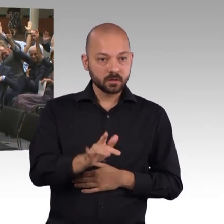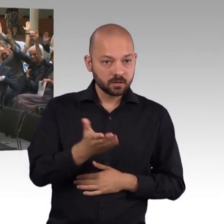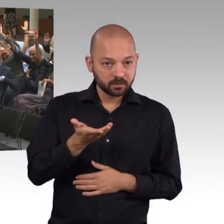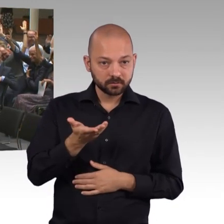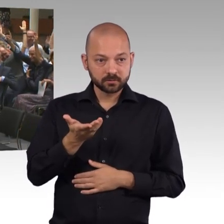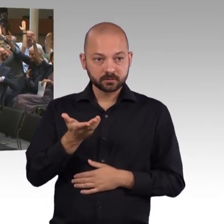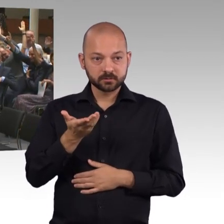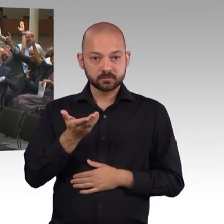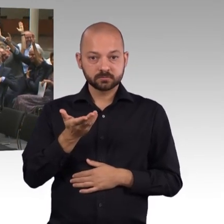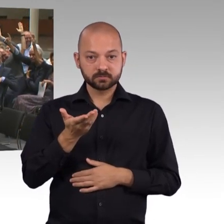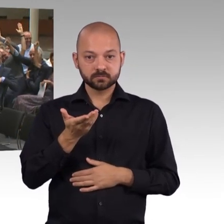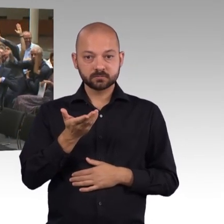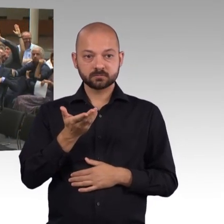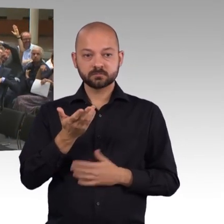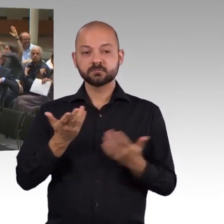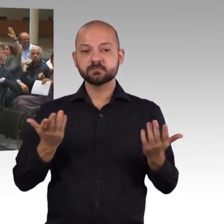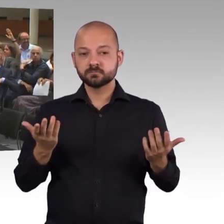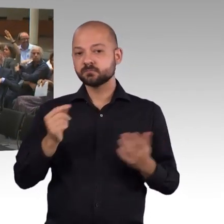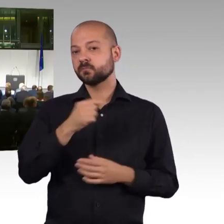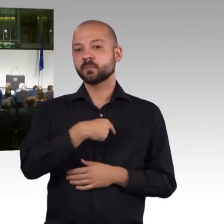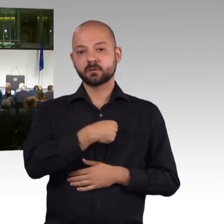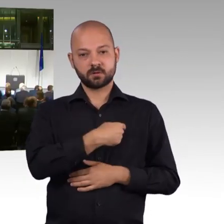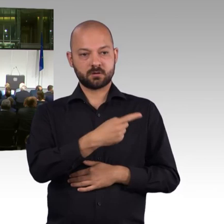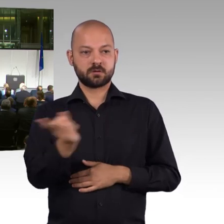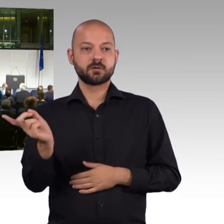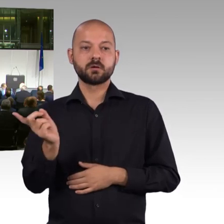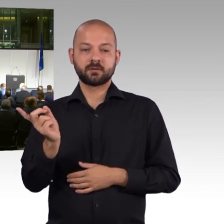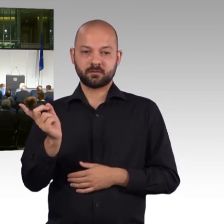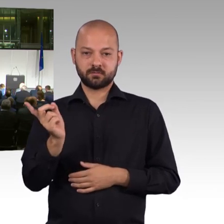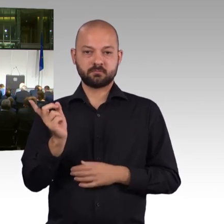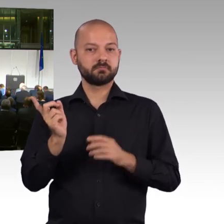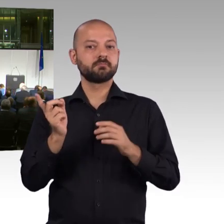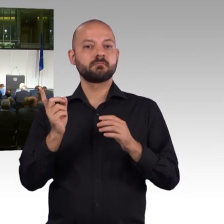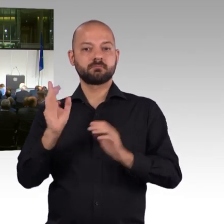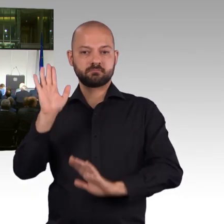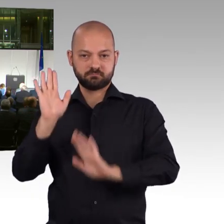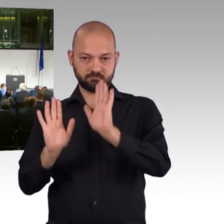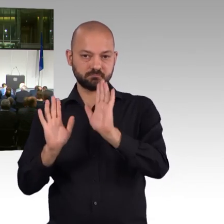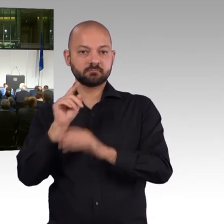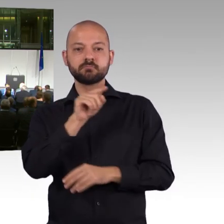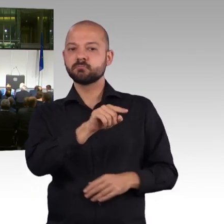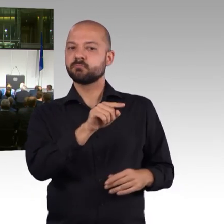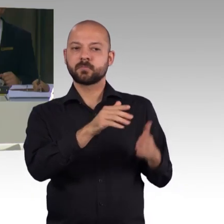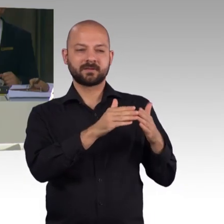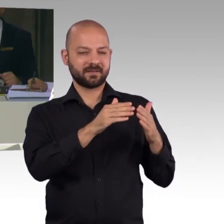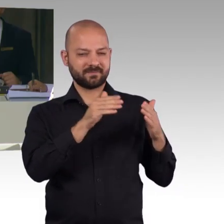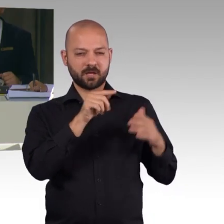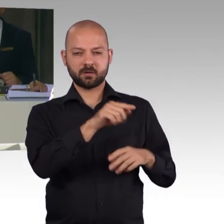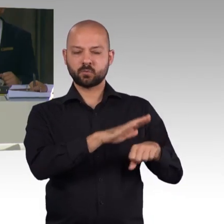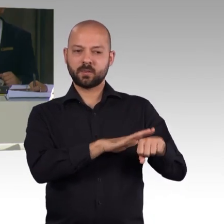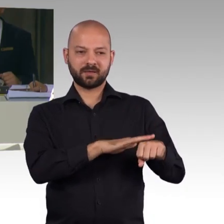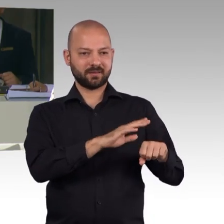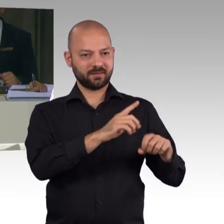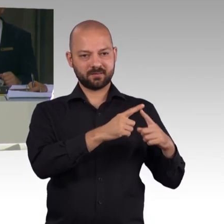Dann haben alle Fraktionen mit Ausnahme der Fraktion Die Linke für die Überweisung gestimmt. Und die Überweisung ist damit so